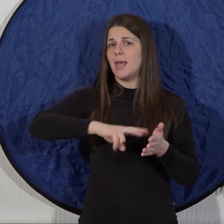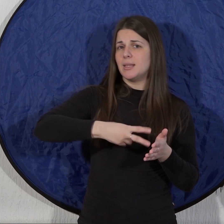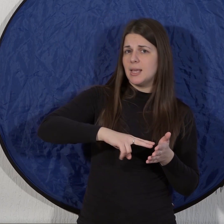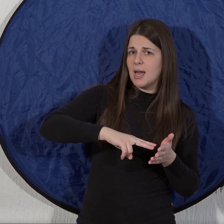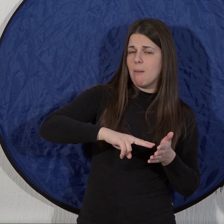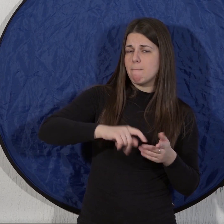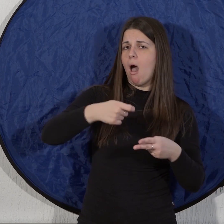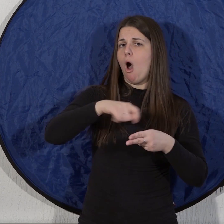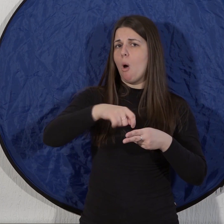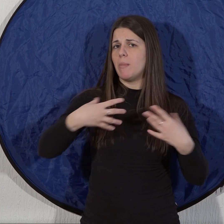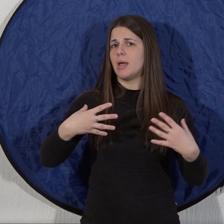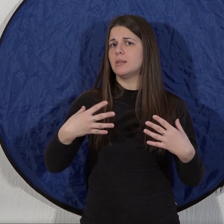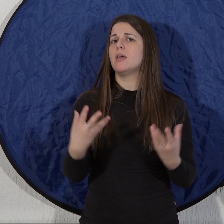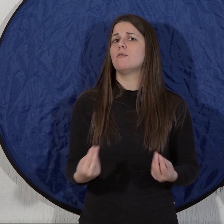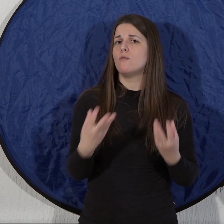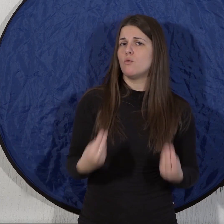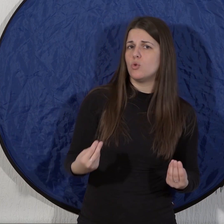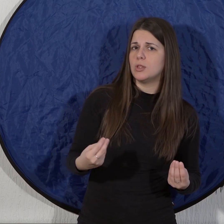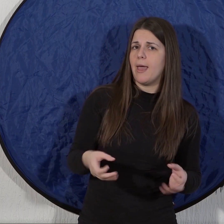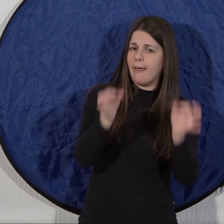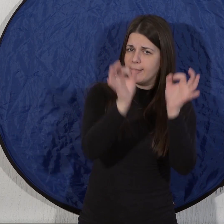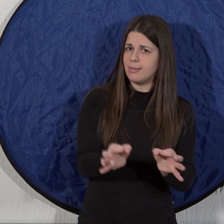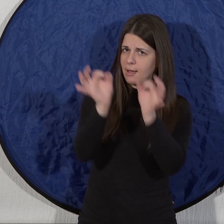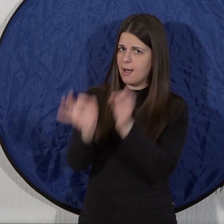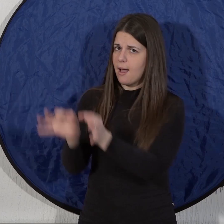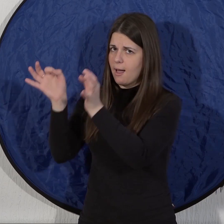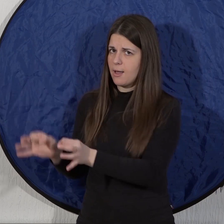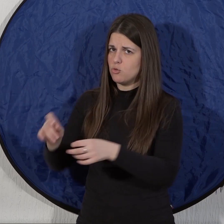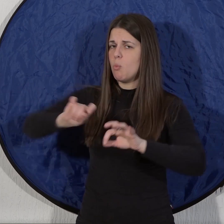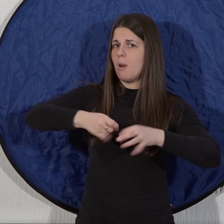tkanju i pletenju. U drugom delu zgrade nalazi se trpezarija sa malom